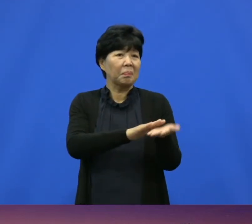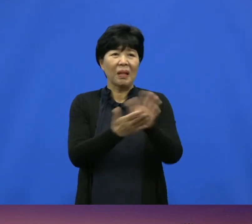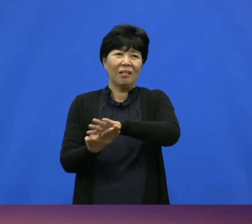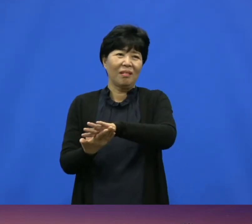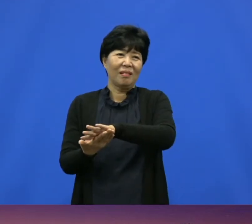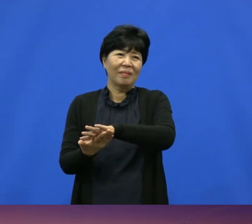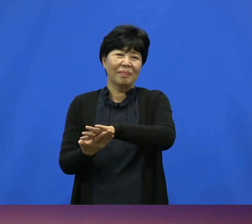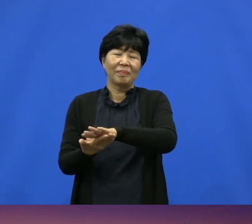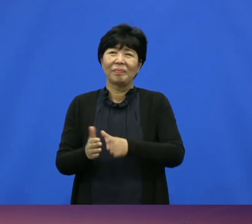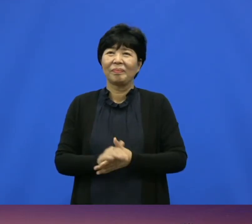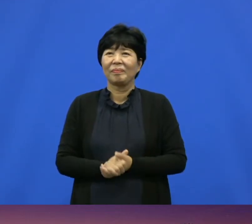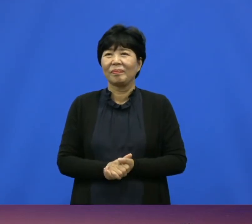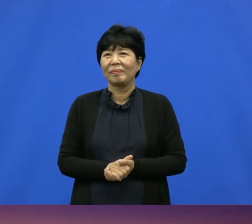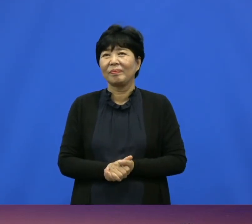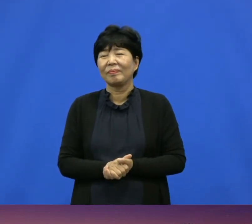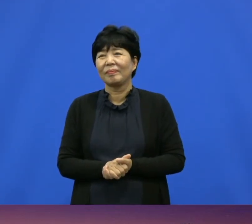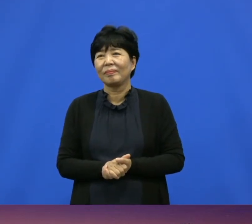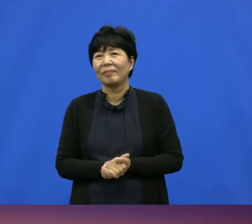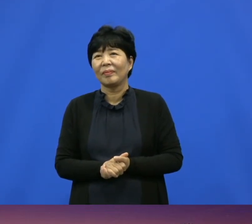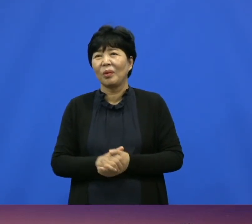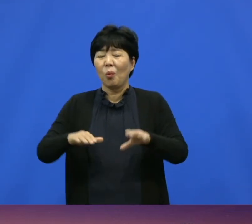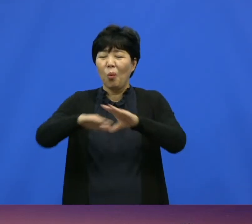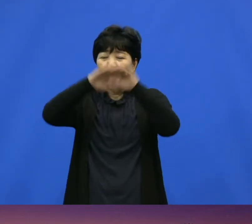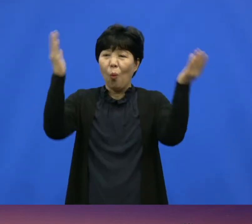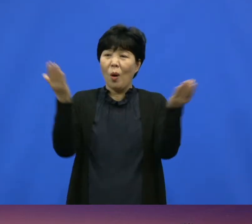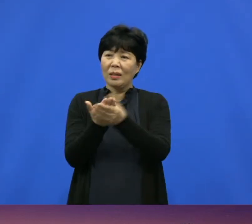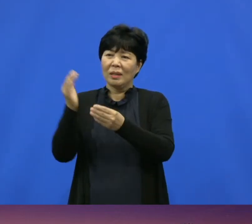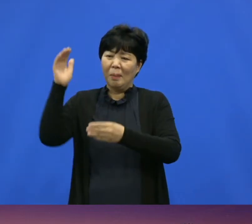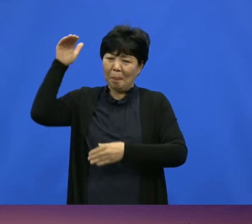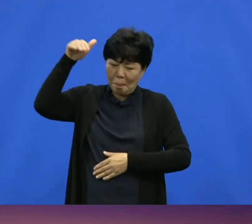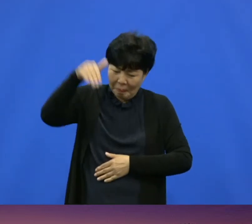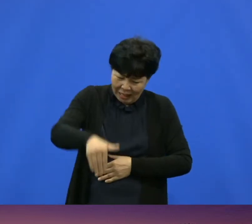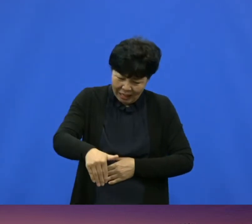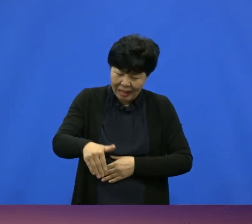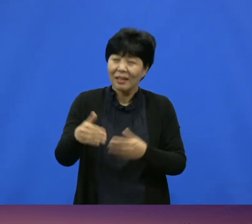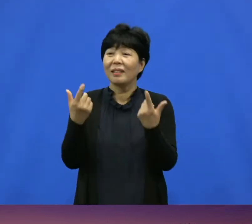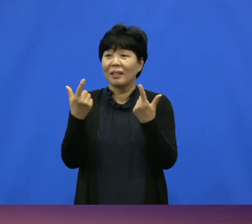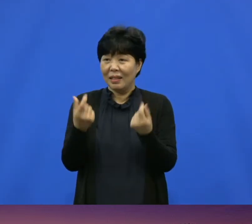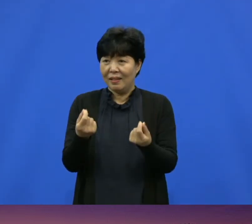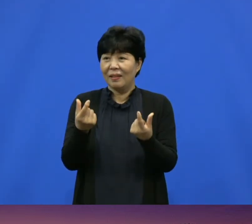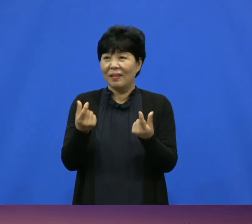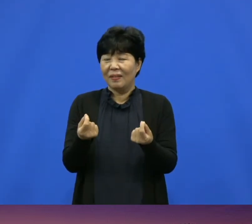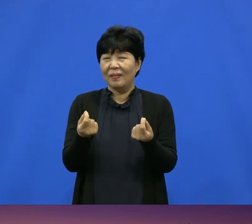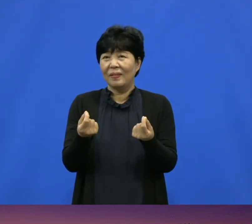그 정도면 여러분, 더 이상 내려갈 곳이 없어요. 더 이상 내려갈 곳이 없어요.